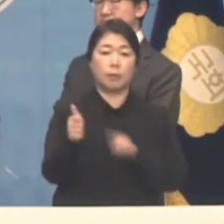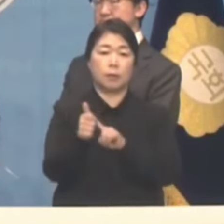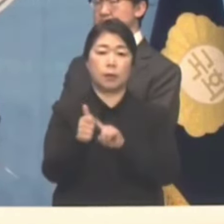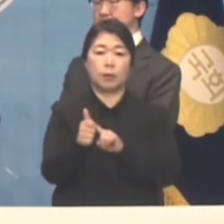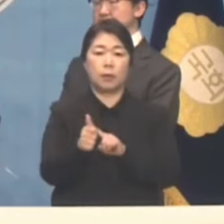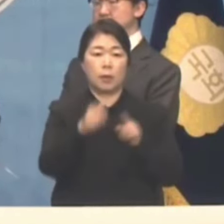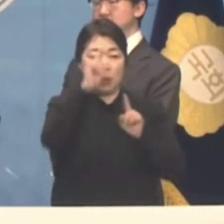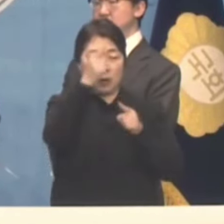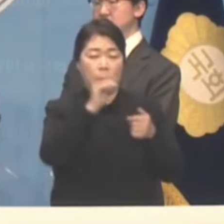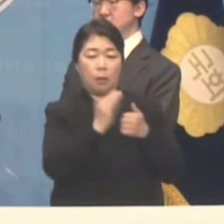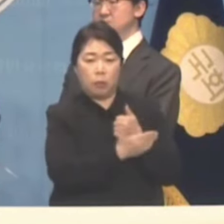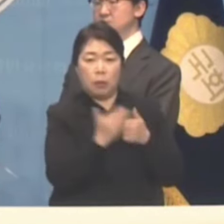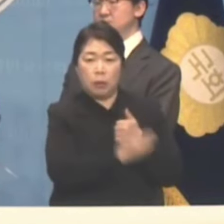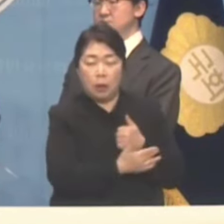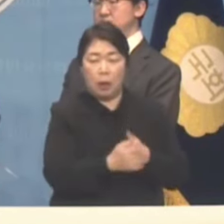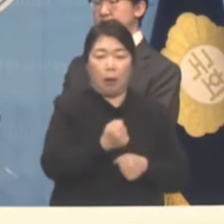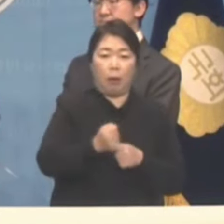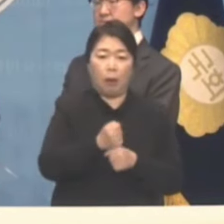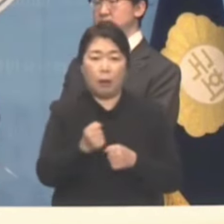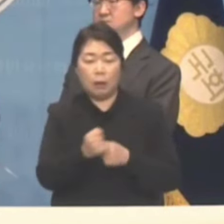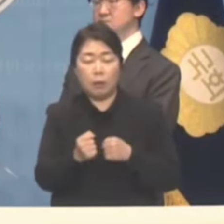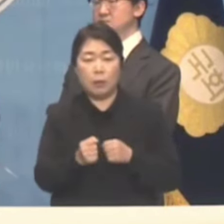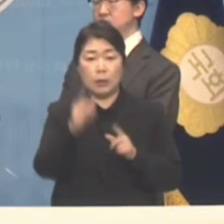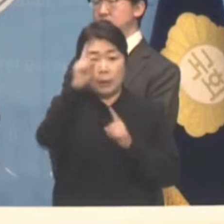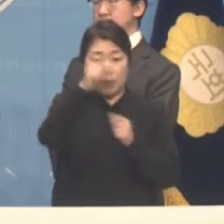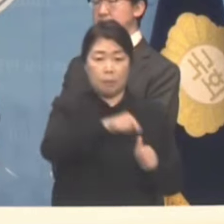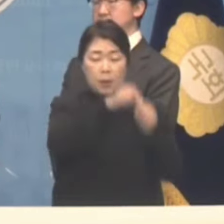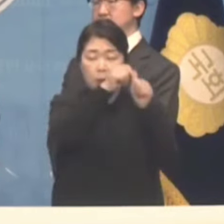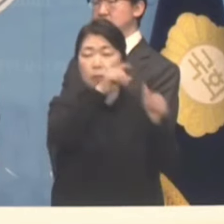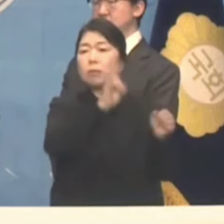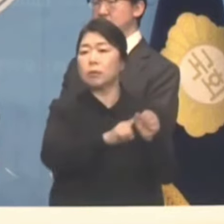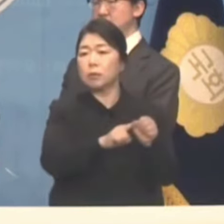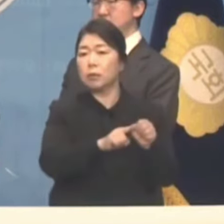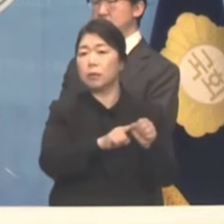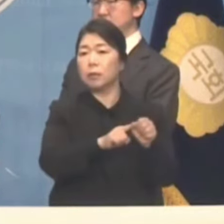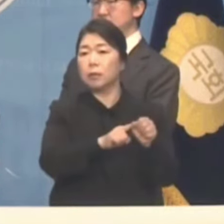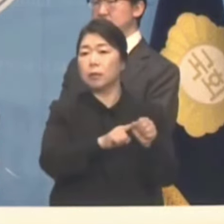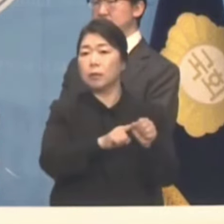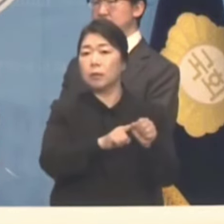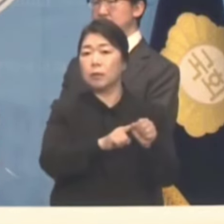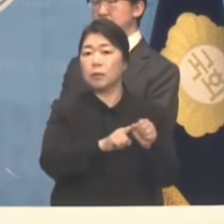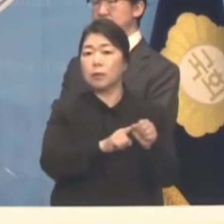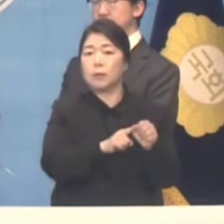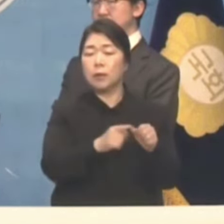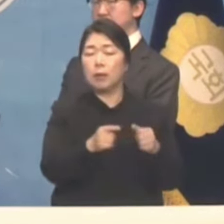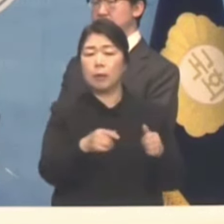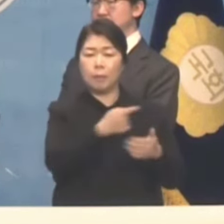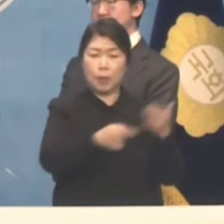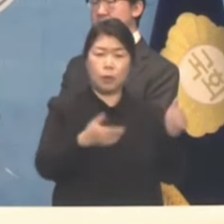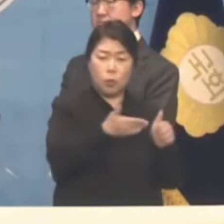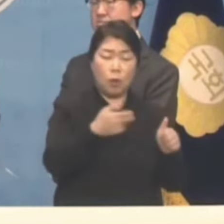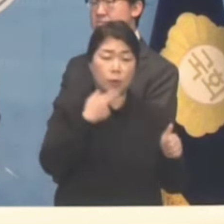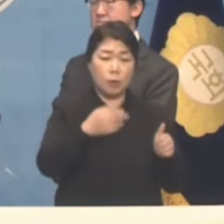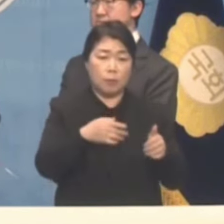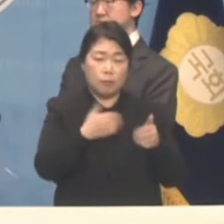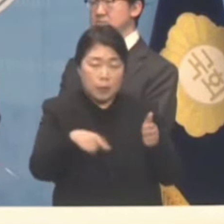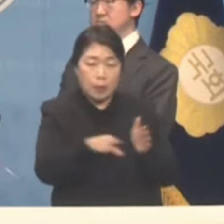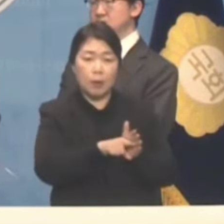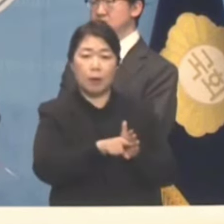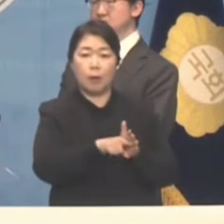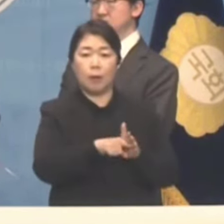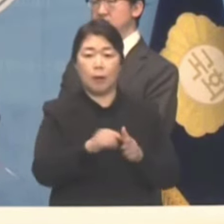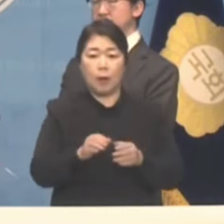위해서 급급했고 이재명을 살리기 위해서 이재명의 불동이지 않게 하기 위해서